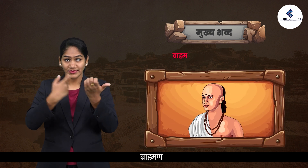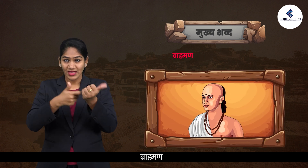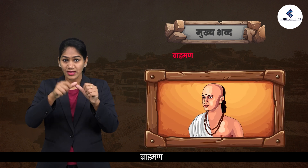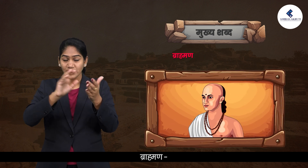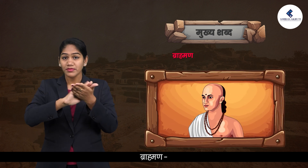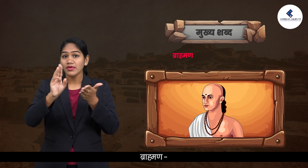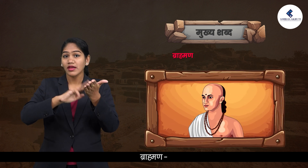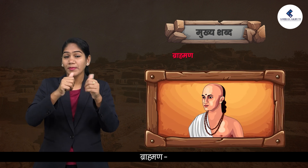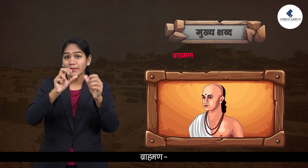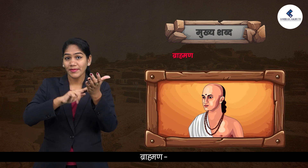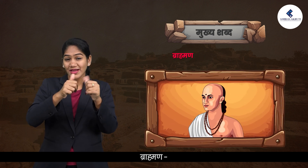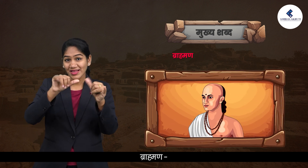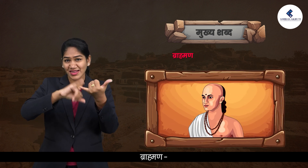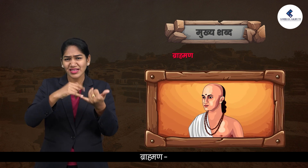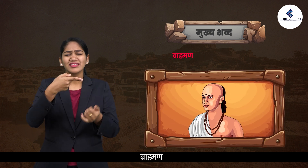ब्राह्मण,